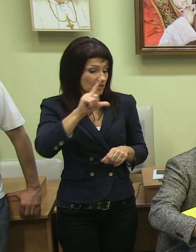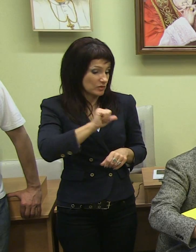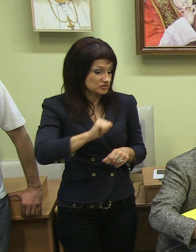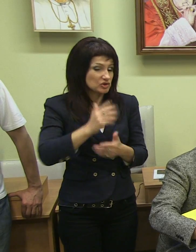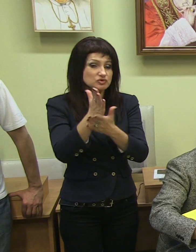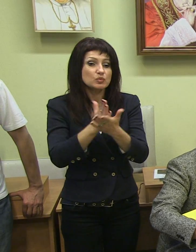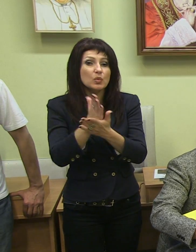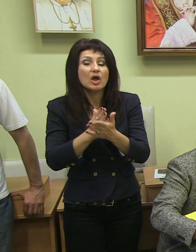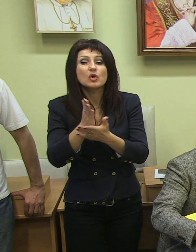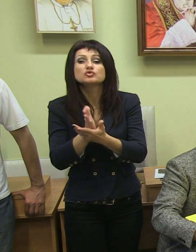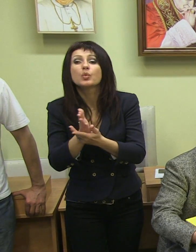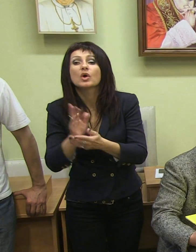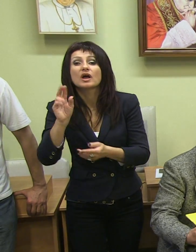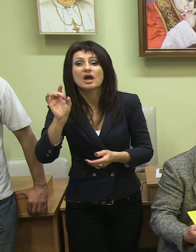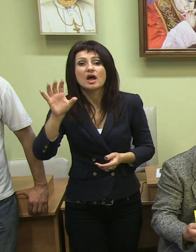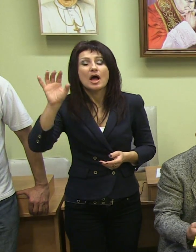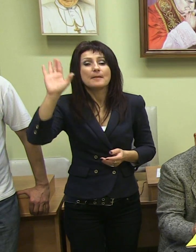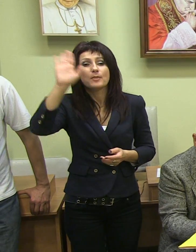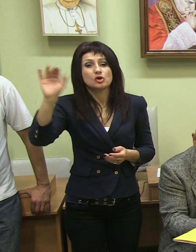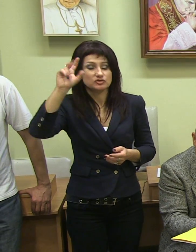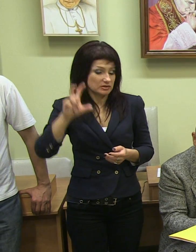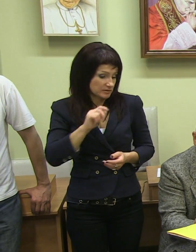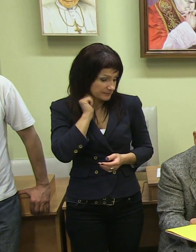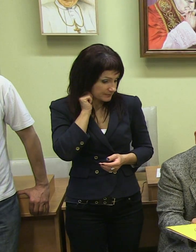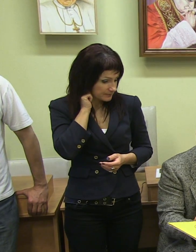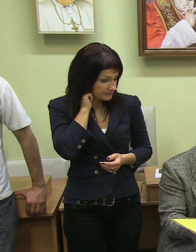Sługą Sług Bożych.